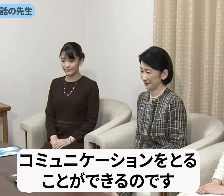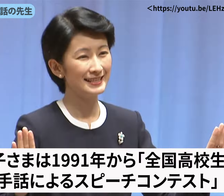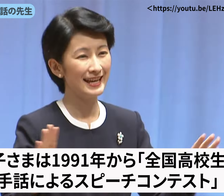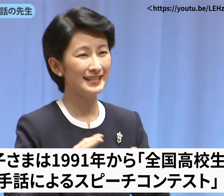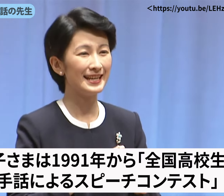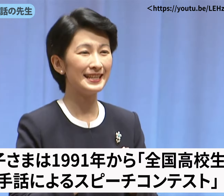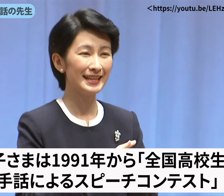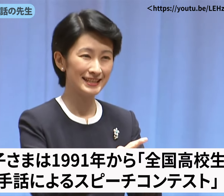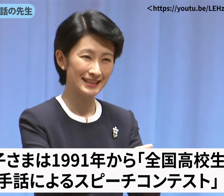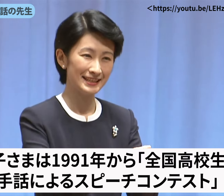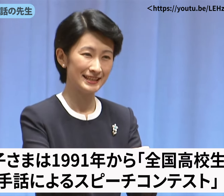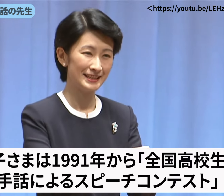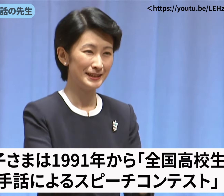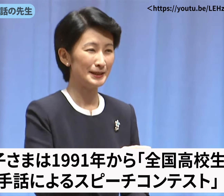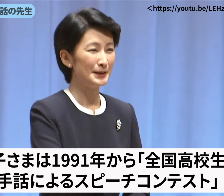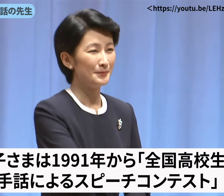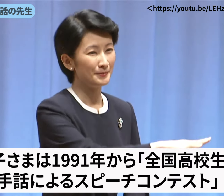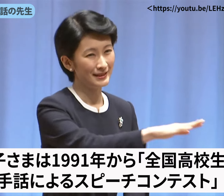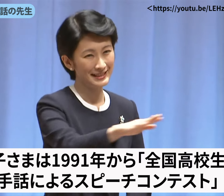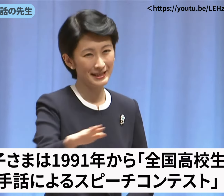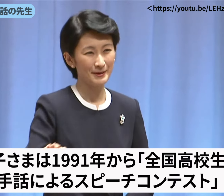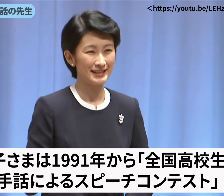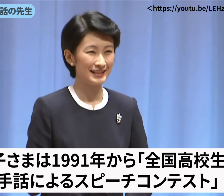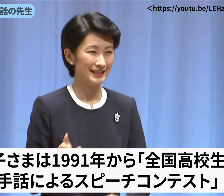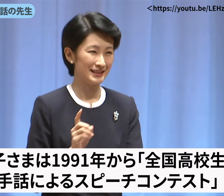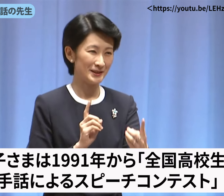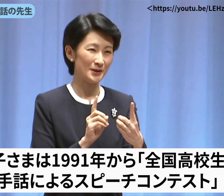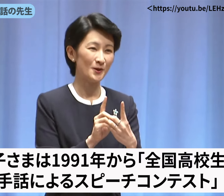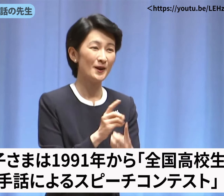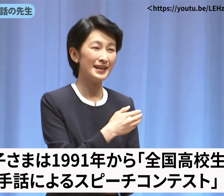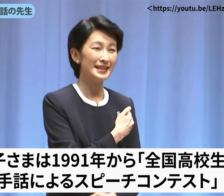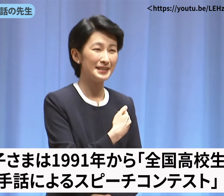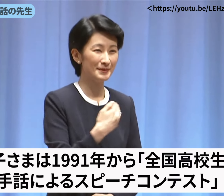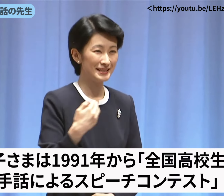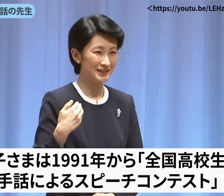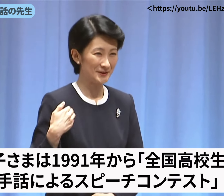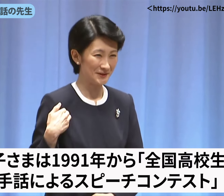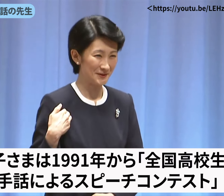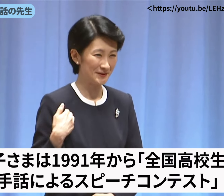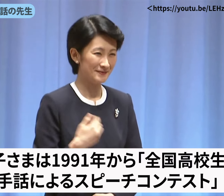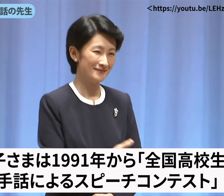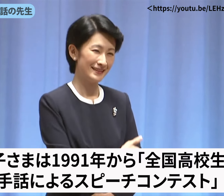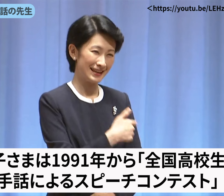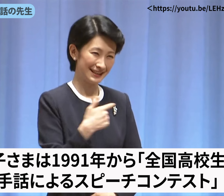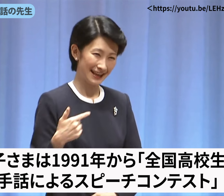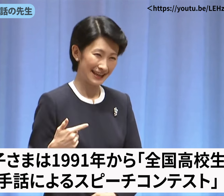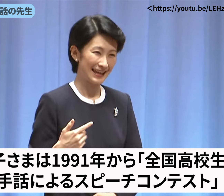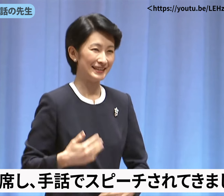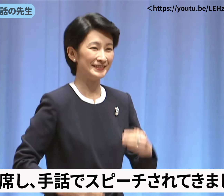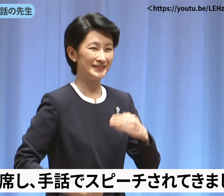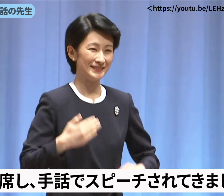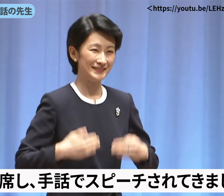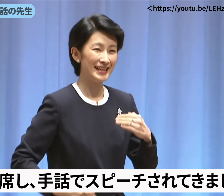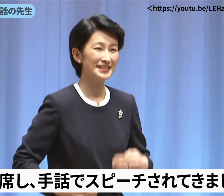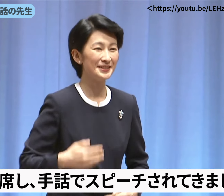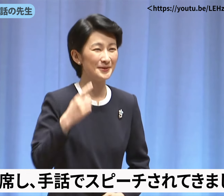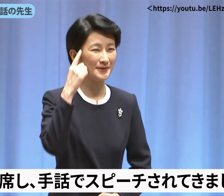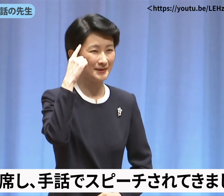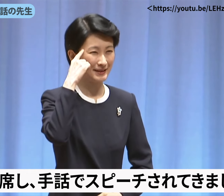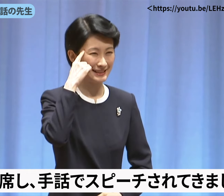紀子さまは1991年から全国高校生の手話によるスピーチコンテストに出席し、手話でス